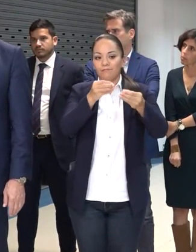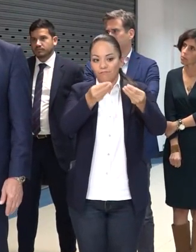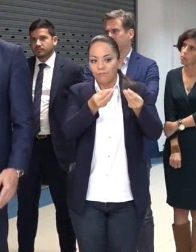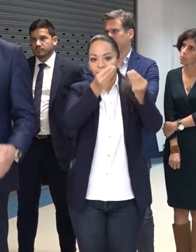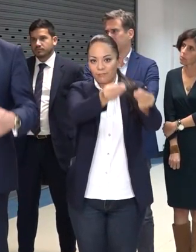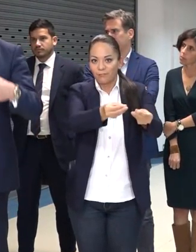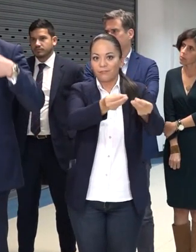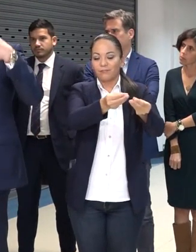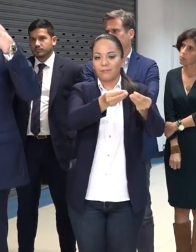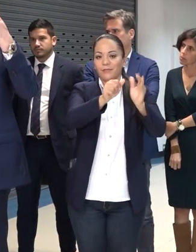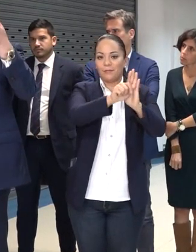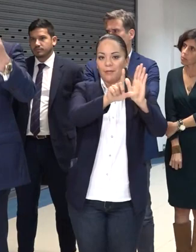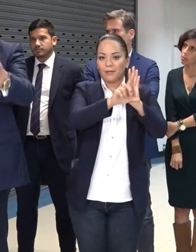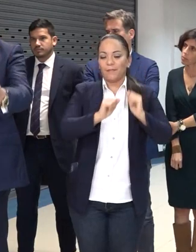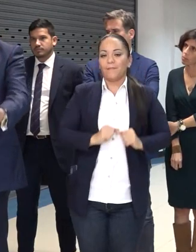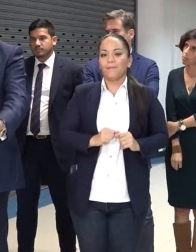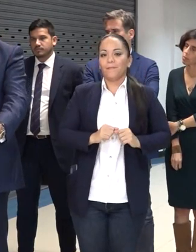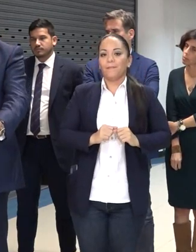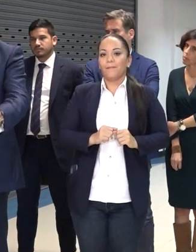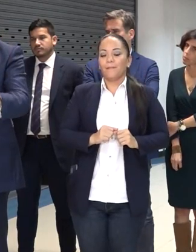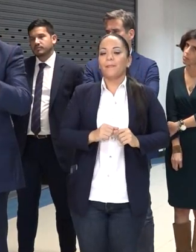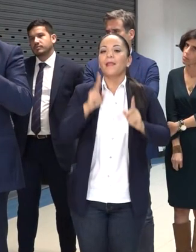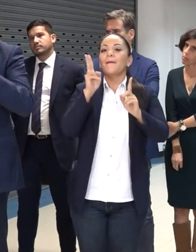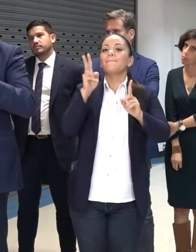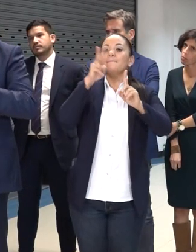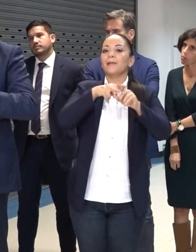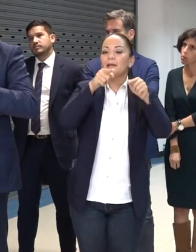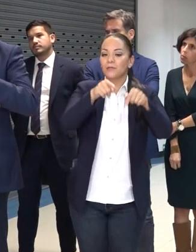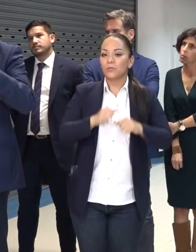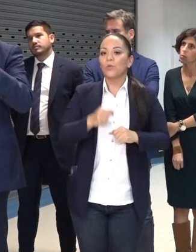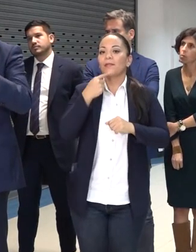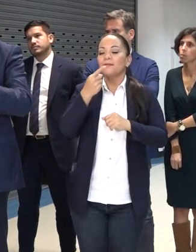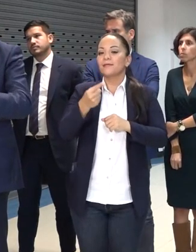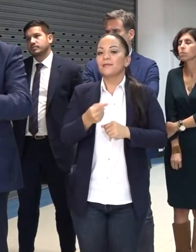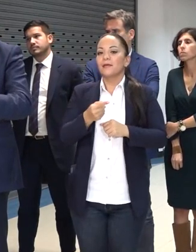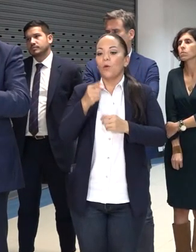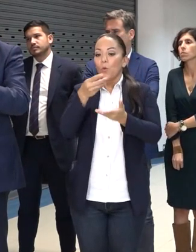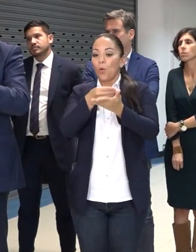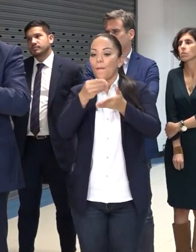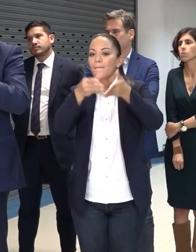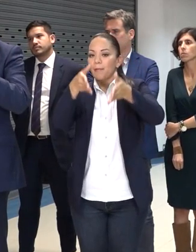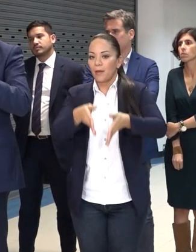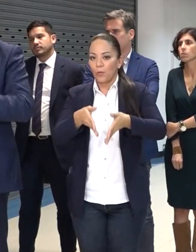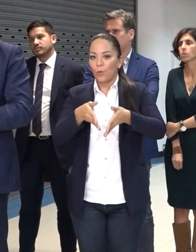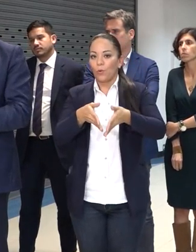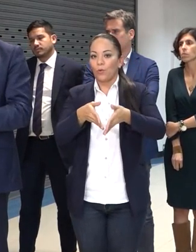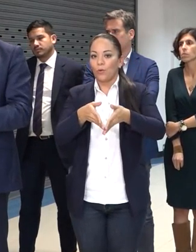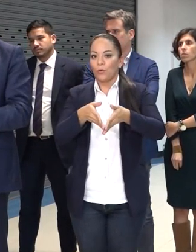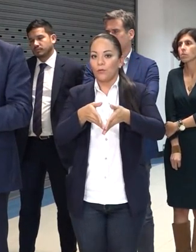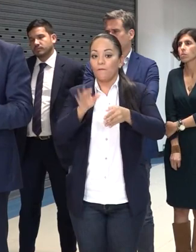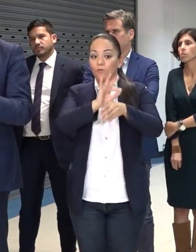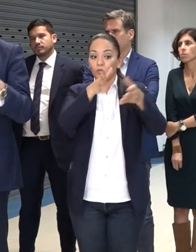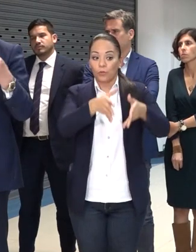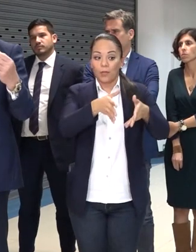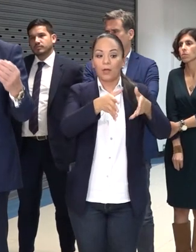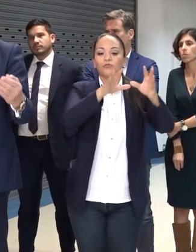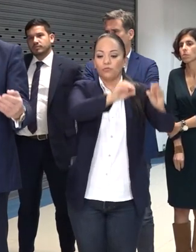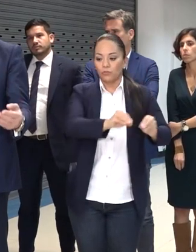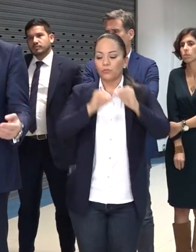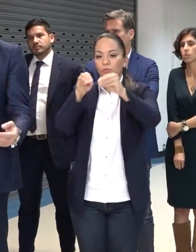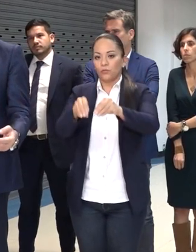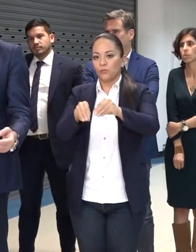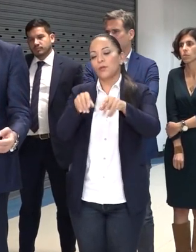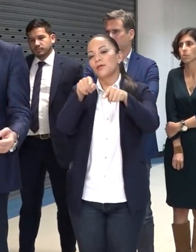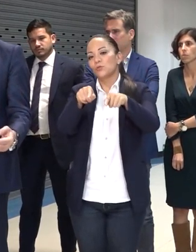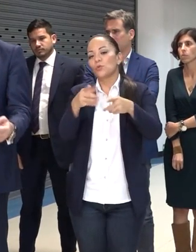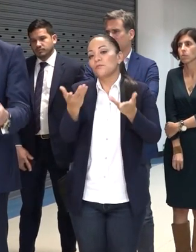Congreso. La implicación de decirle a un comprador absorba a los empleados